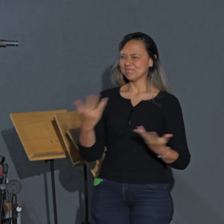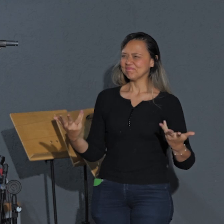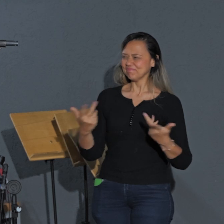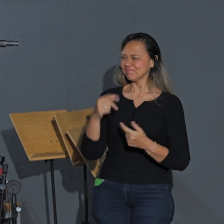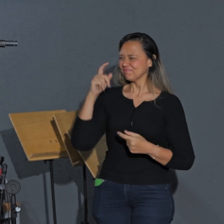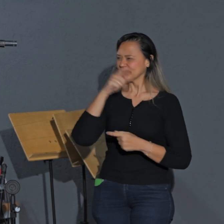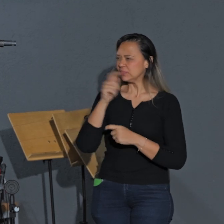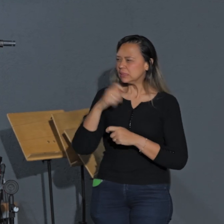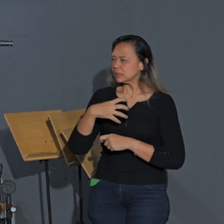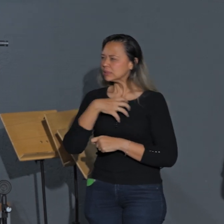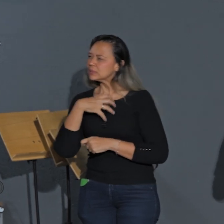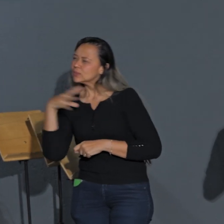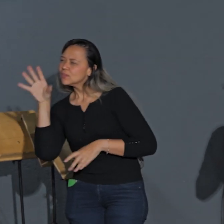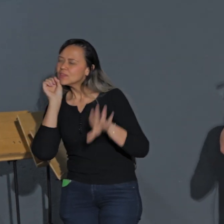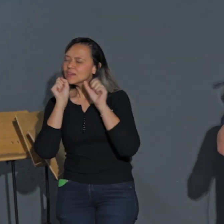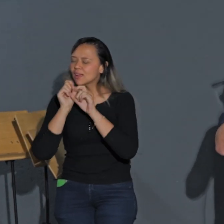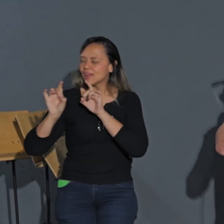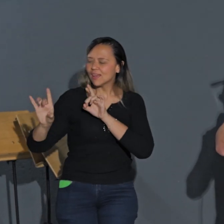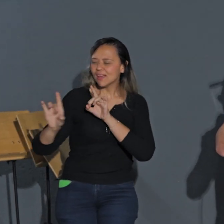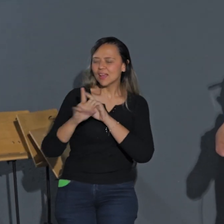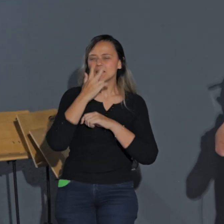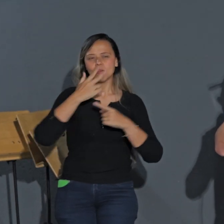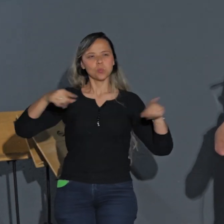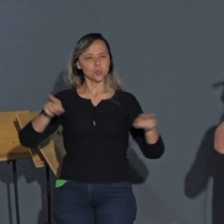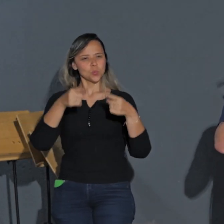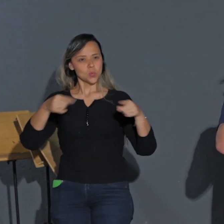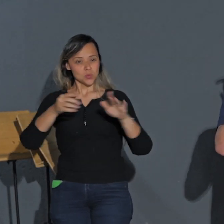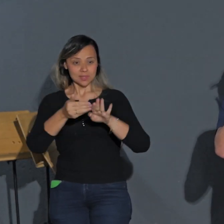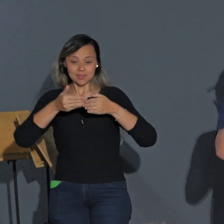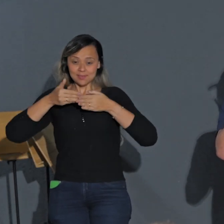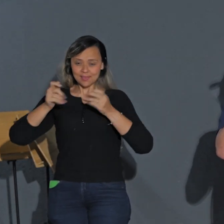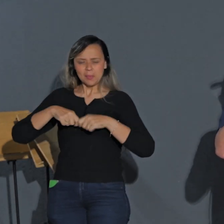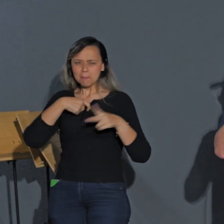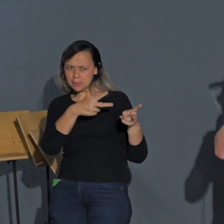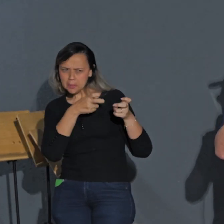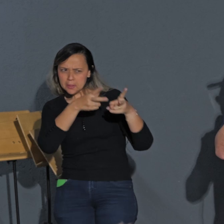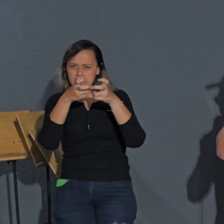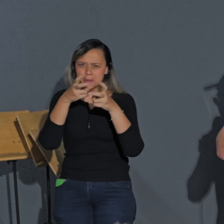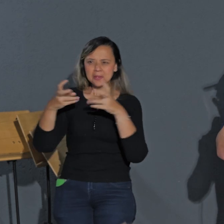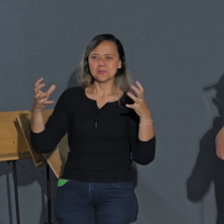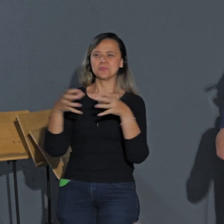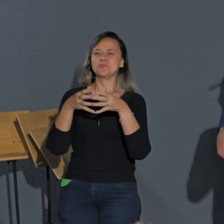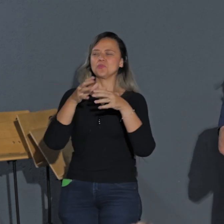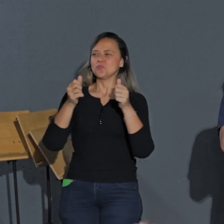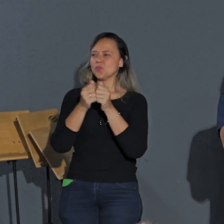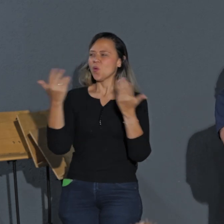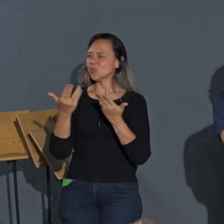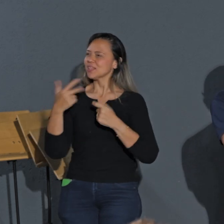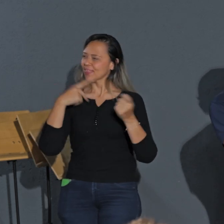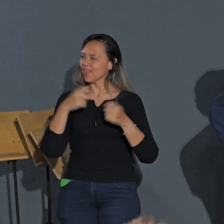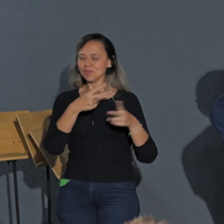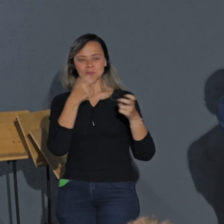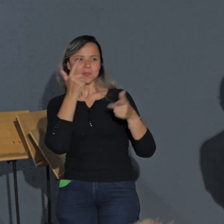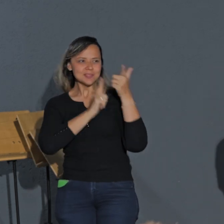poder escutar esses instrumentos isoladamente, né? Fora de uma orquestra, que às vezes a gente não consegue perceber todos eles dentro de uma orquestra. Então, hoje aqui a gente tem